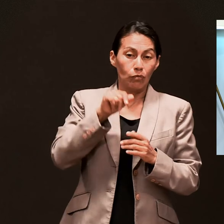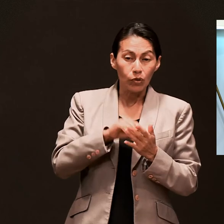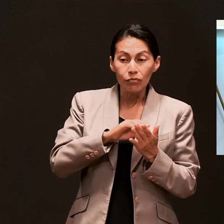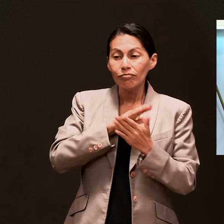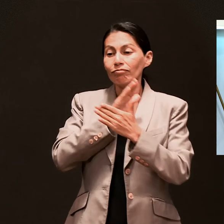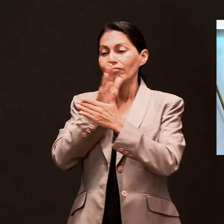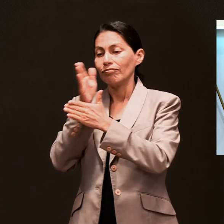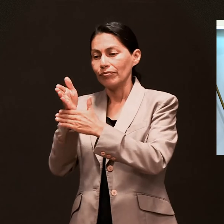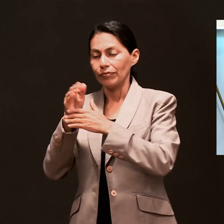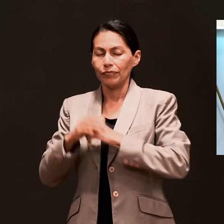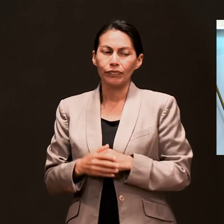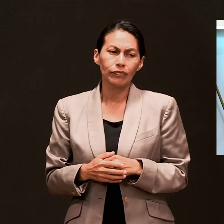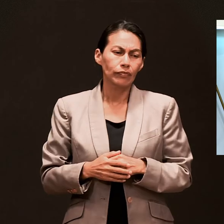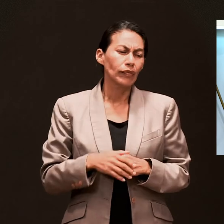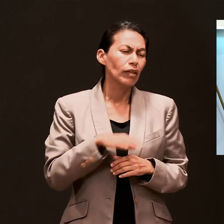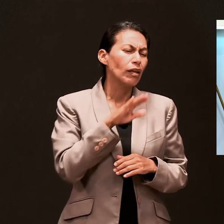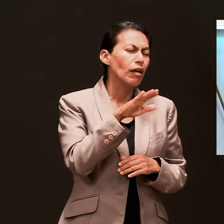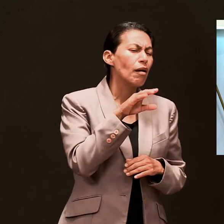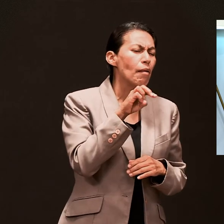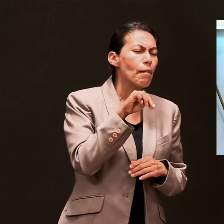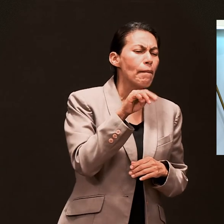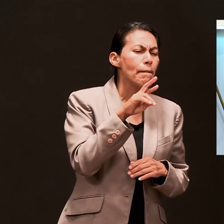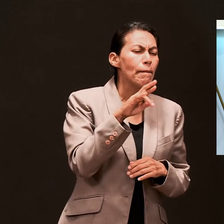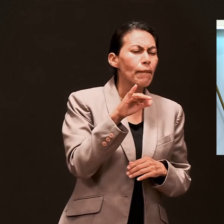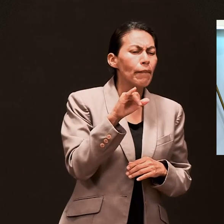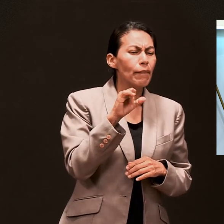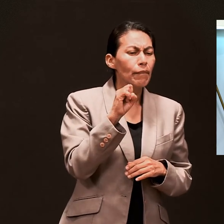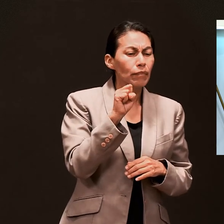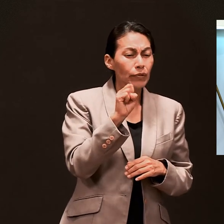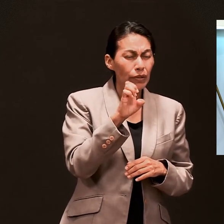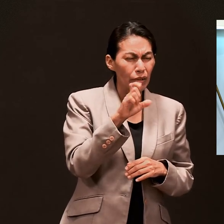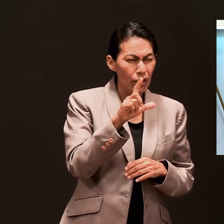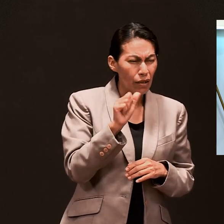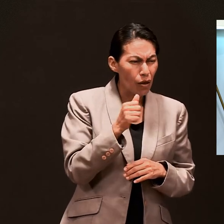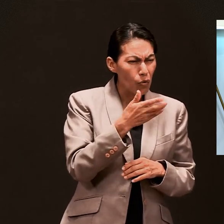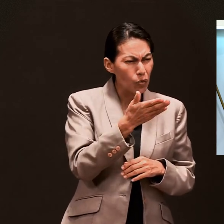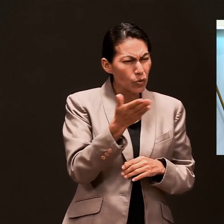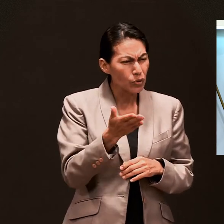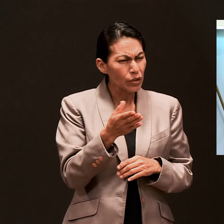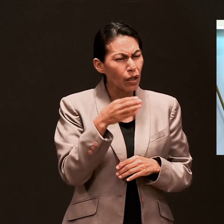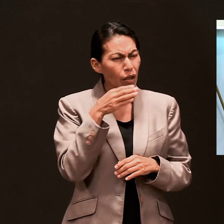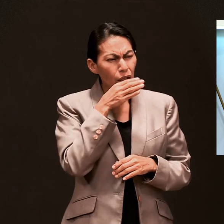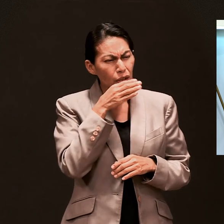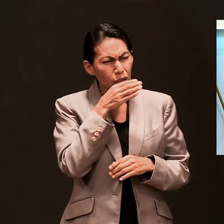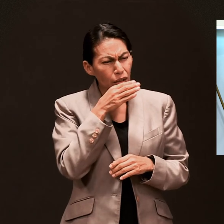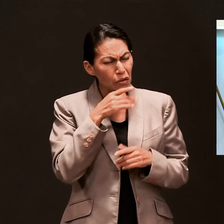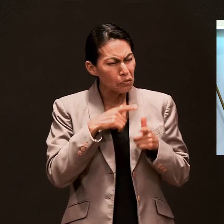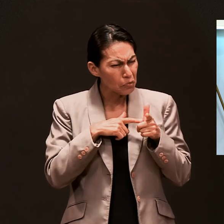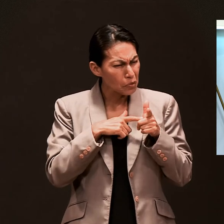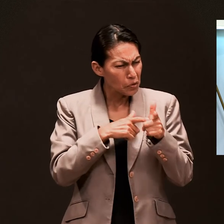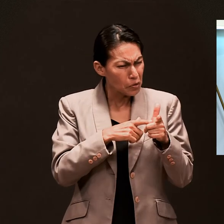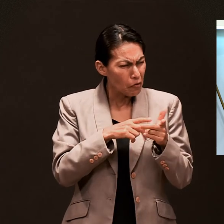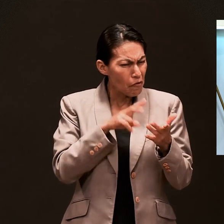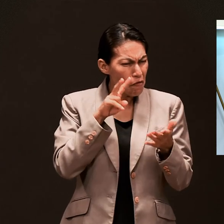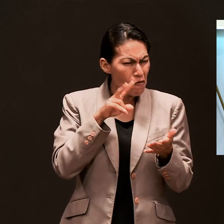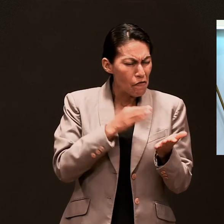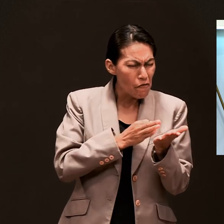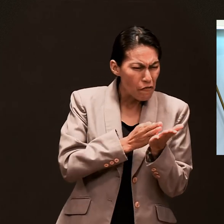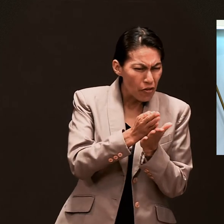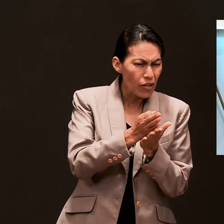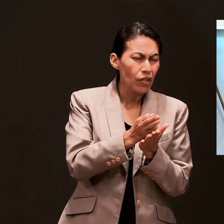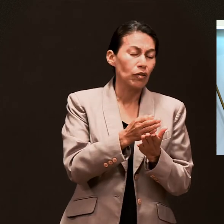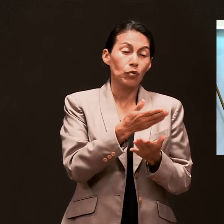que ha pasado el tiempo usted ha cultivado ese hermosa virtud del